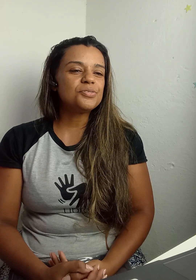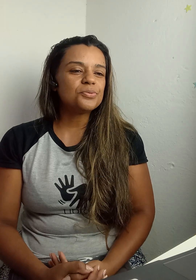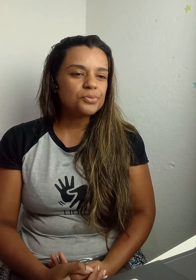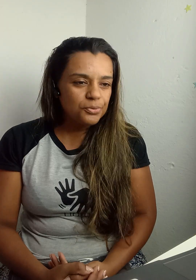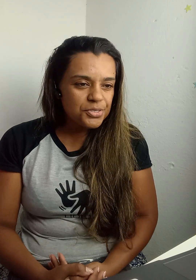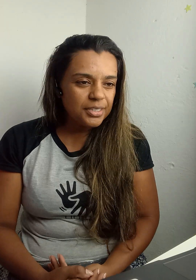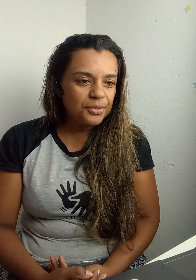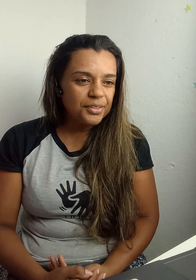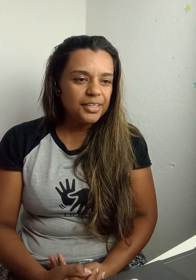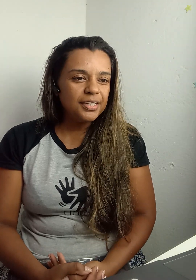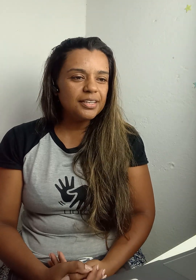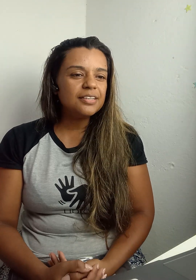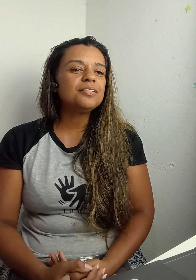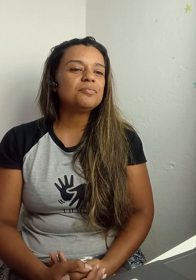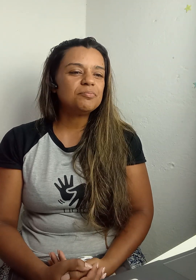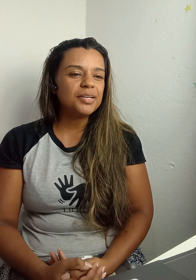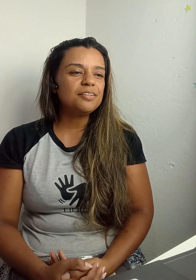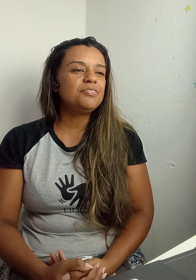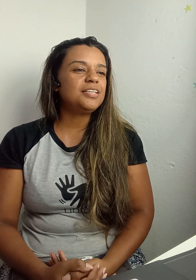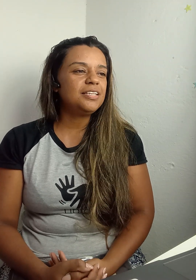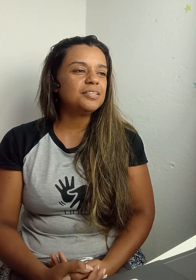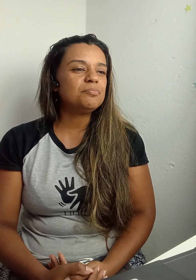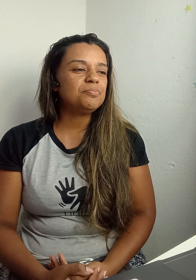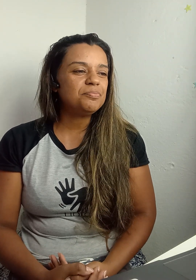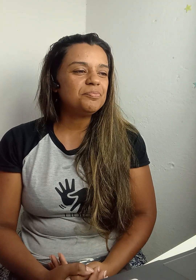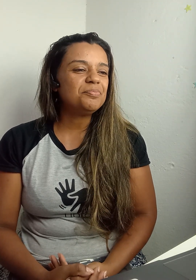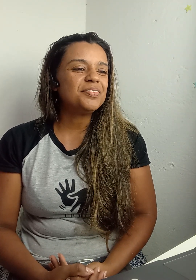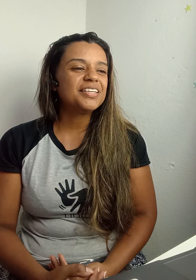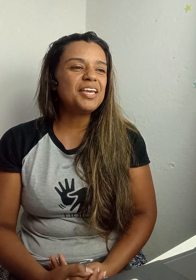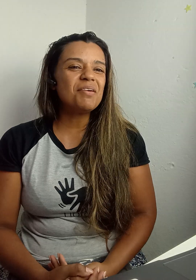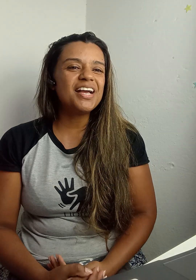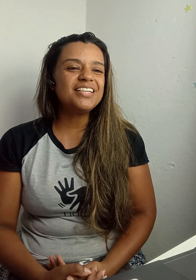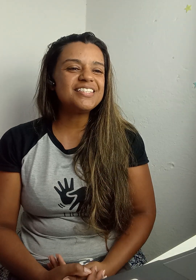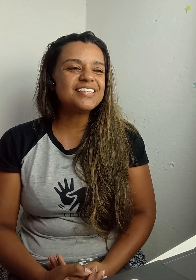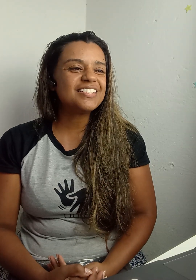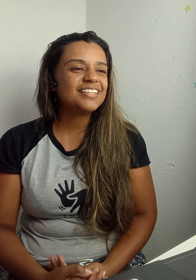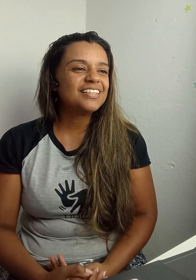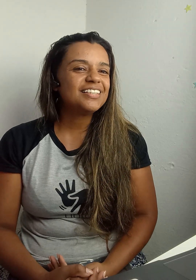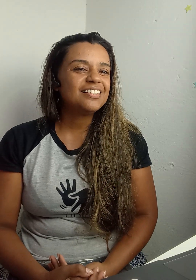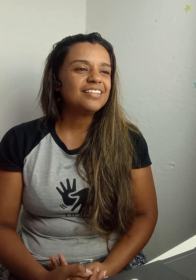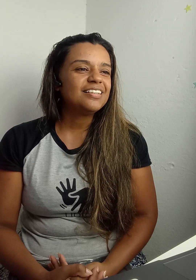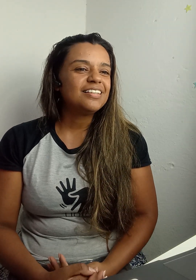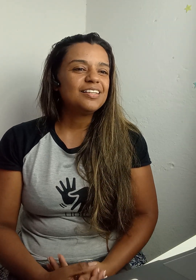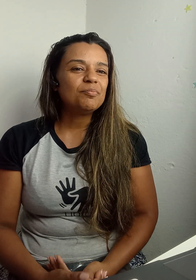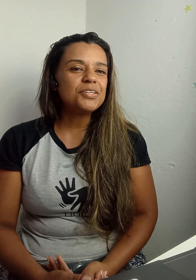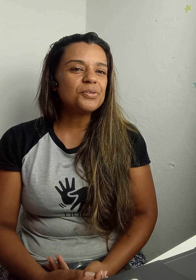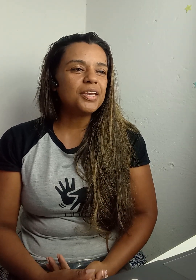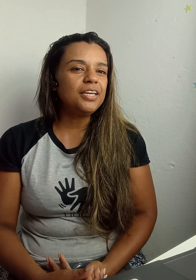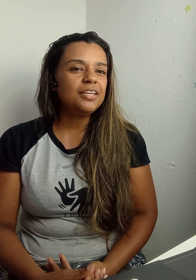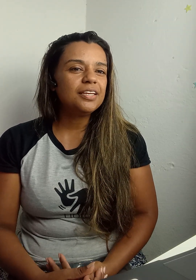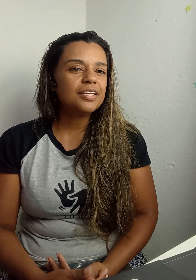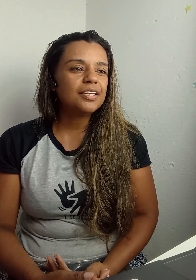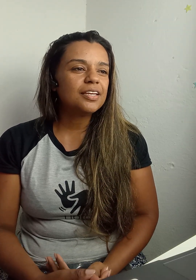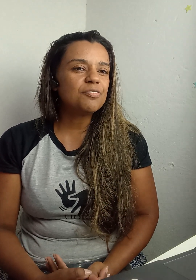Isso, o sinal dela. Maravilha. Quem mais? Mais alguém? Quer